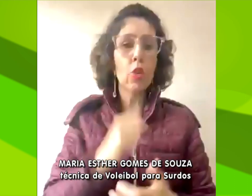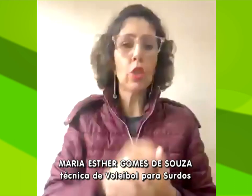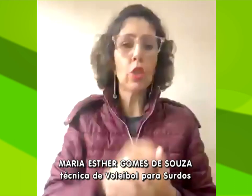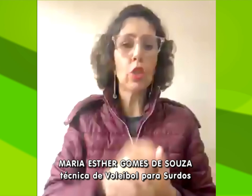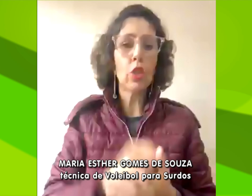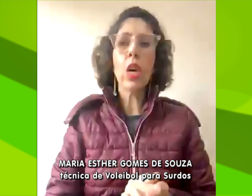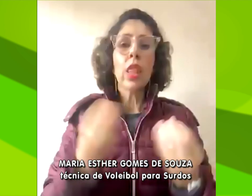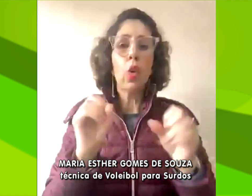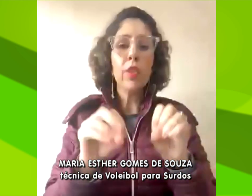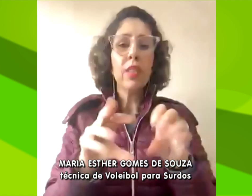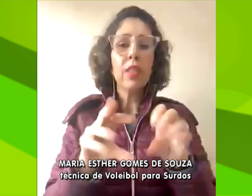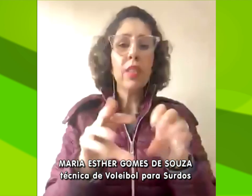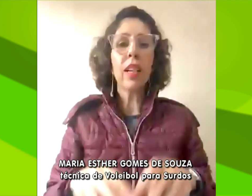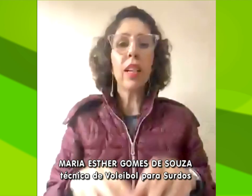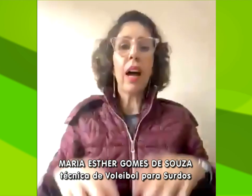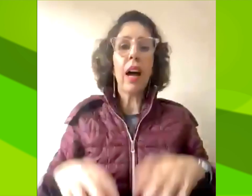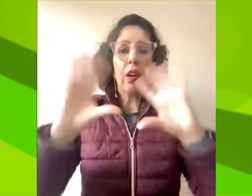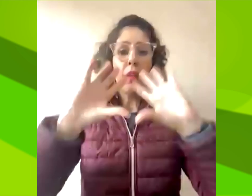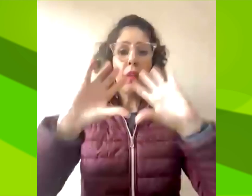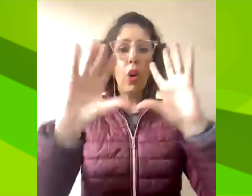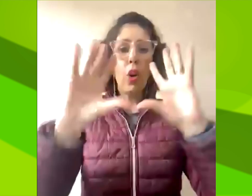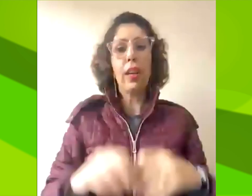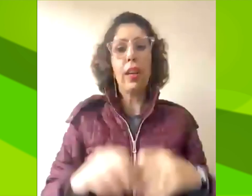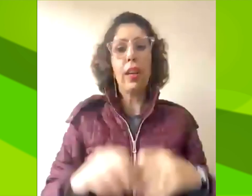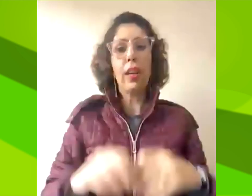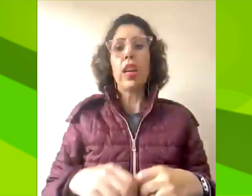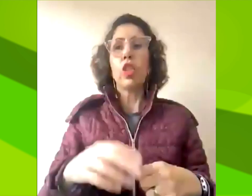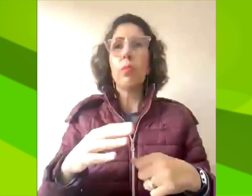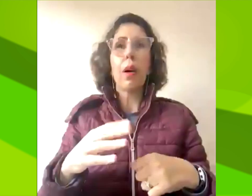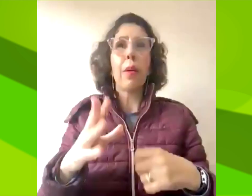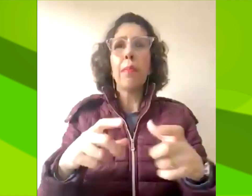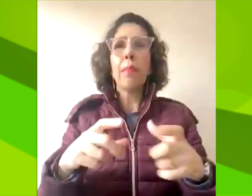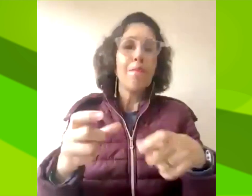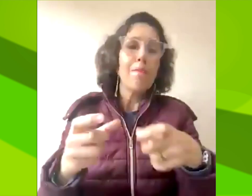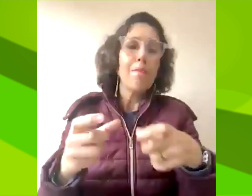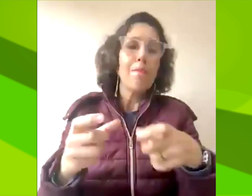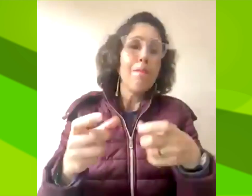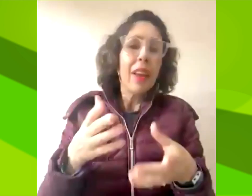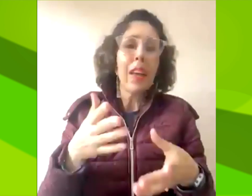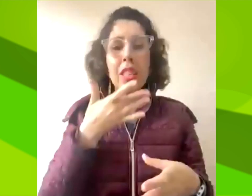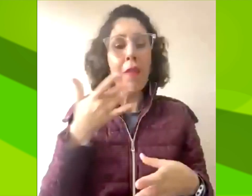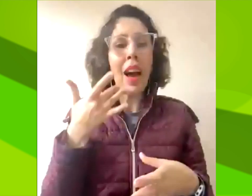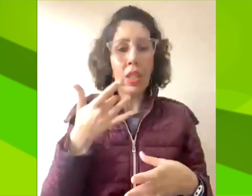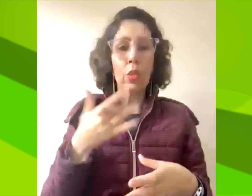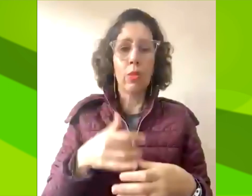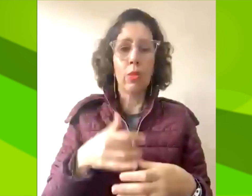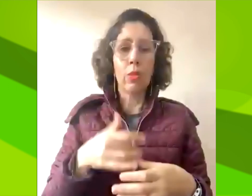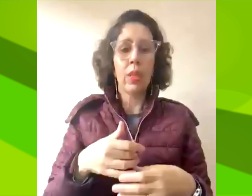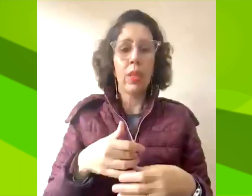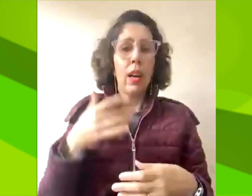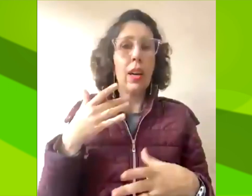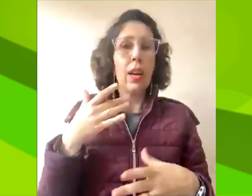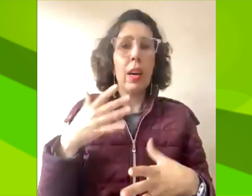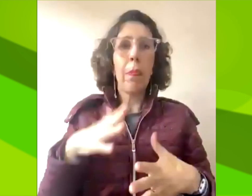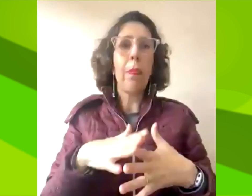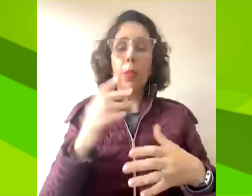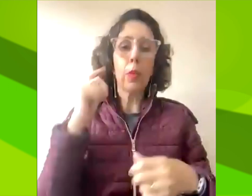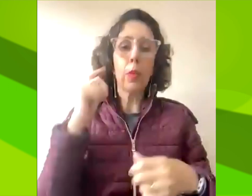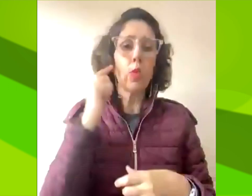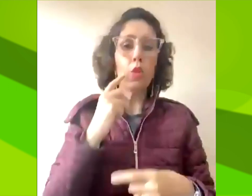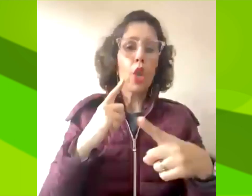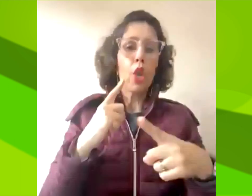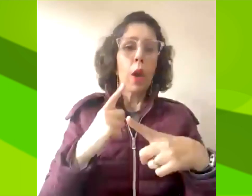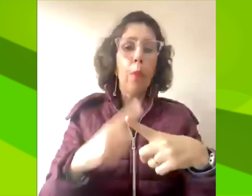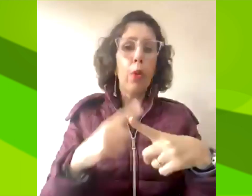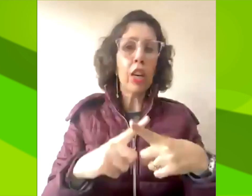surdo, de como ensinar vôlei de uma maneira mais fácil para os